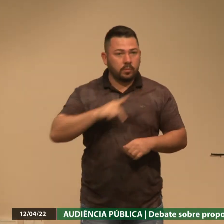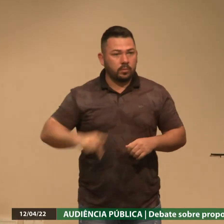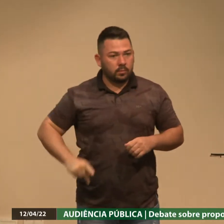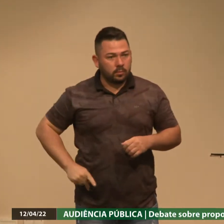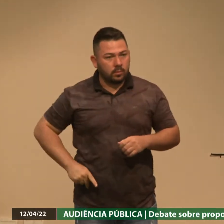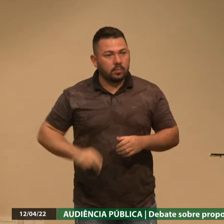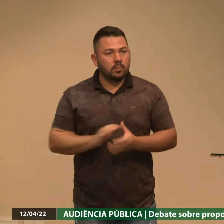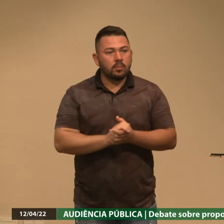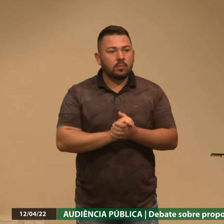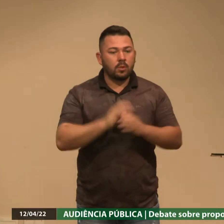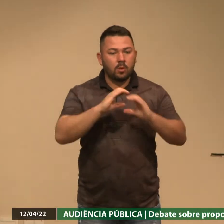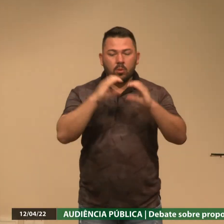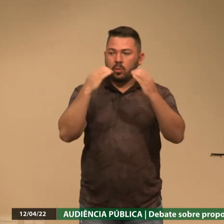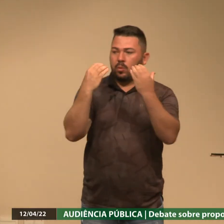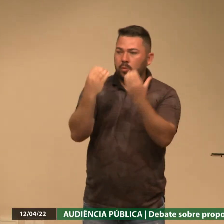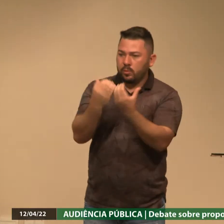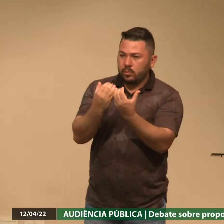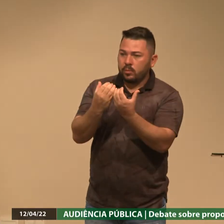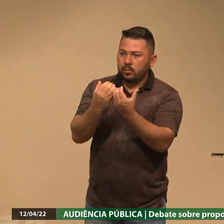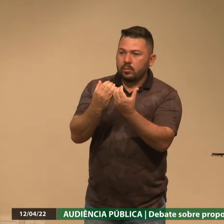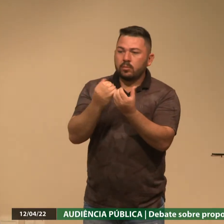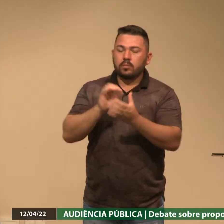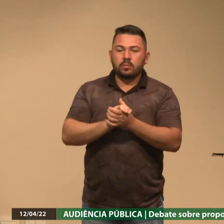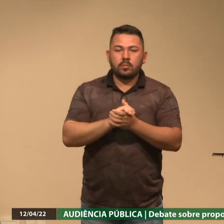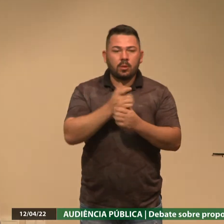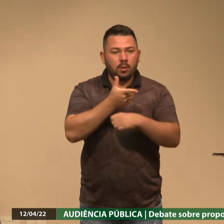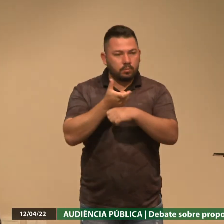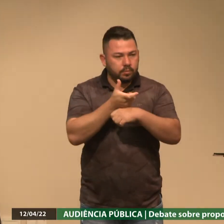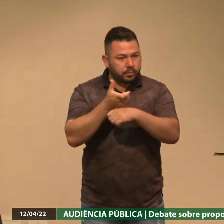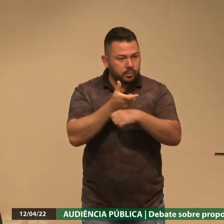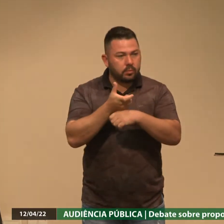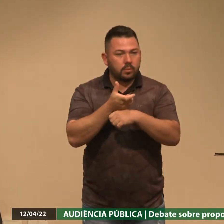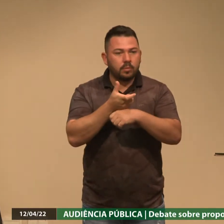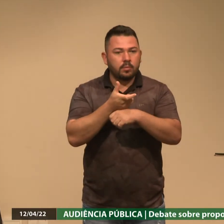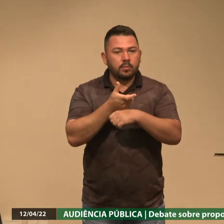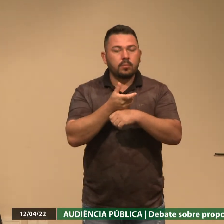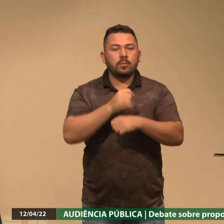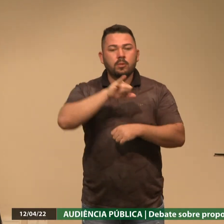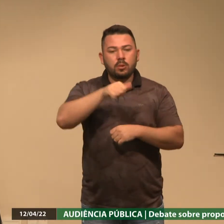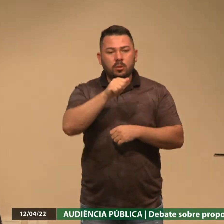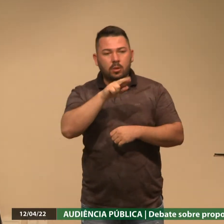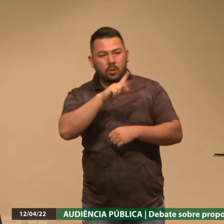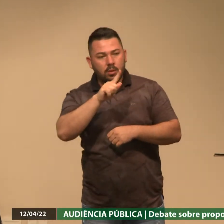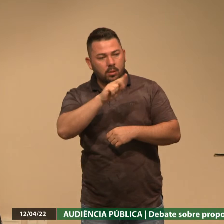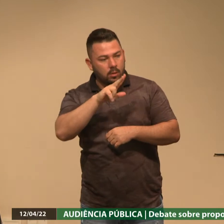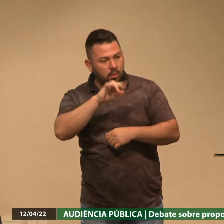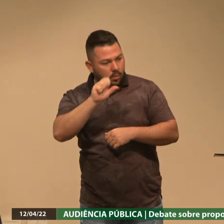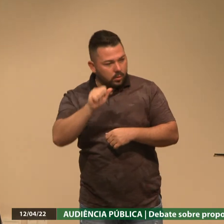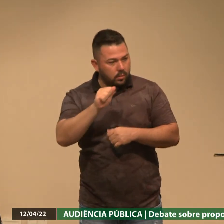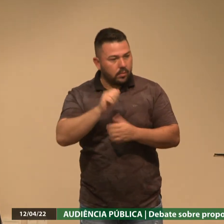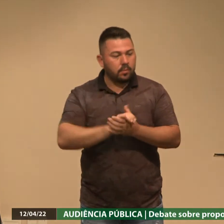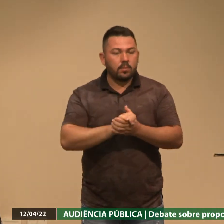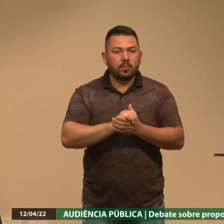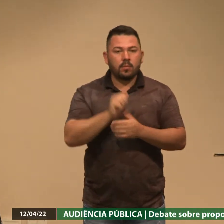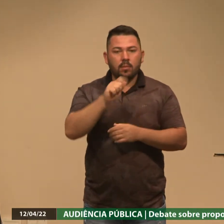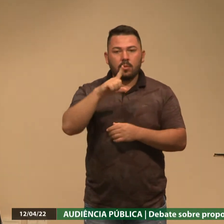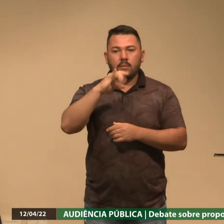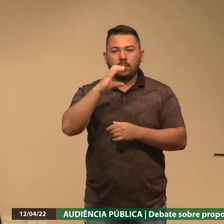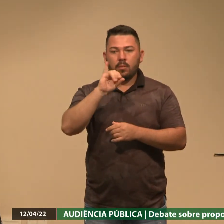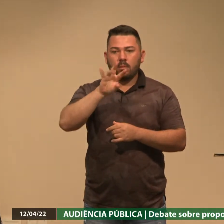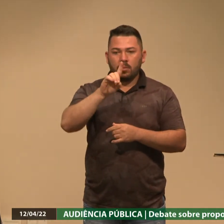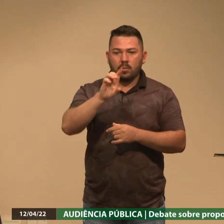da Comissão Central organizadora da schützenfest do município de Jaraguá do Sul Alcides João